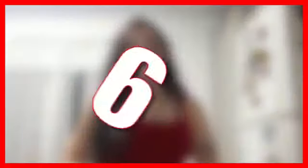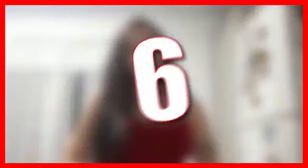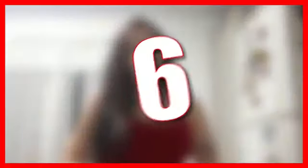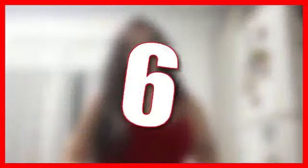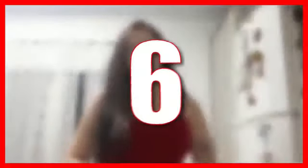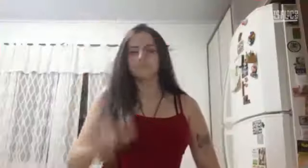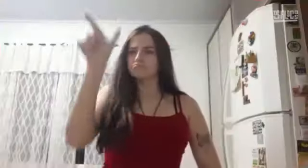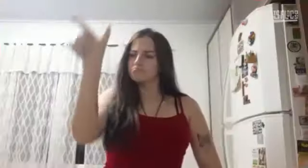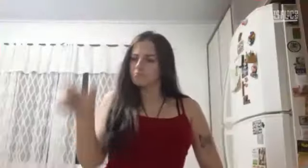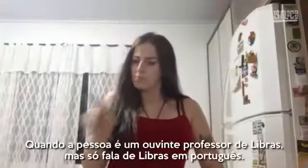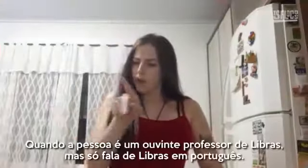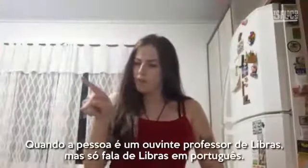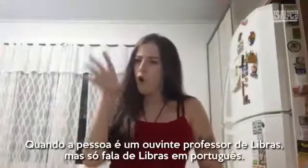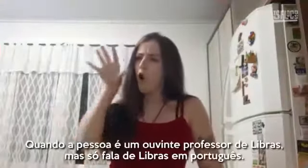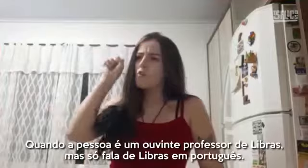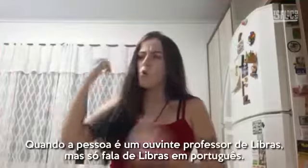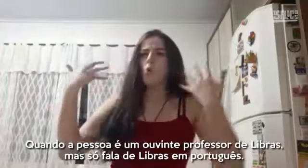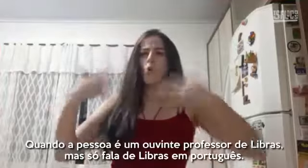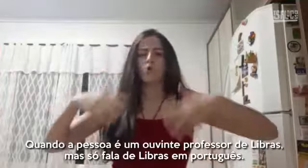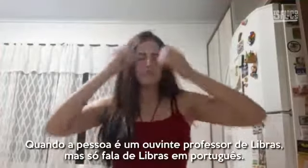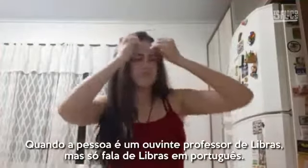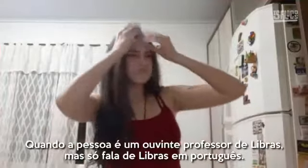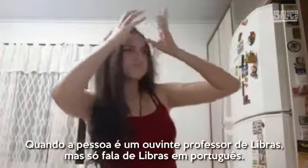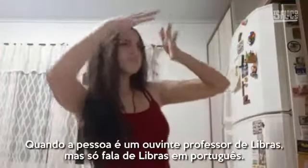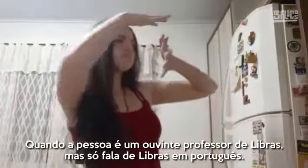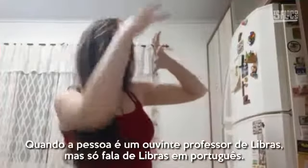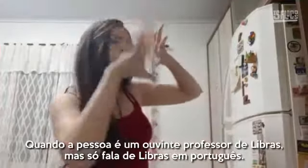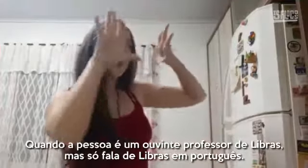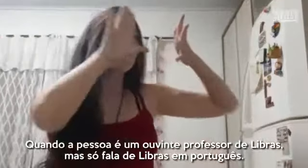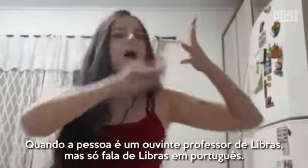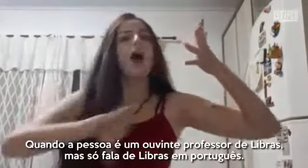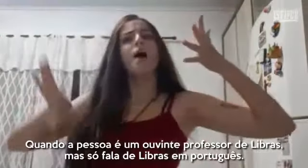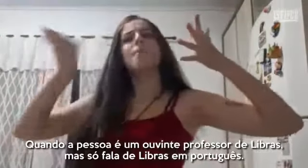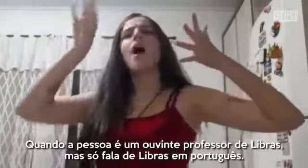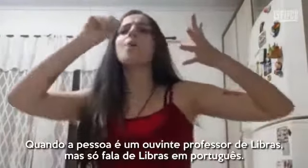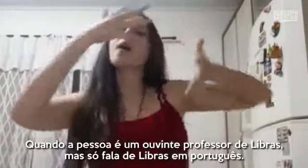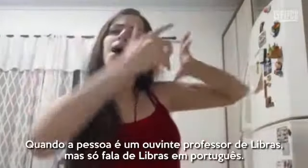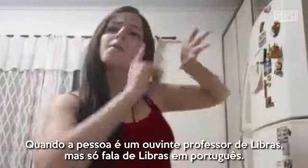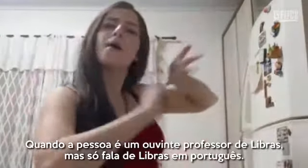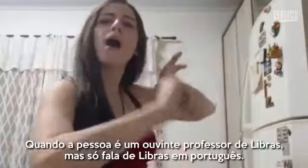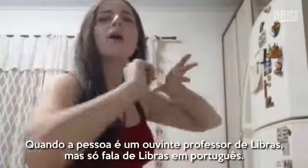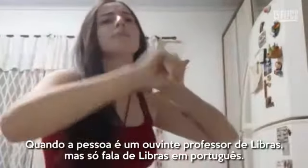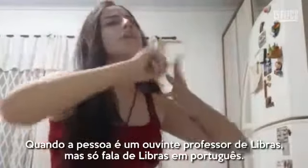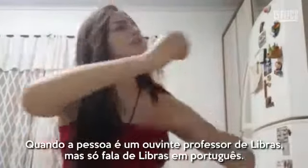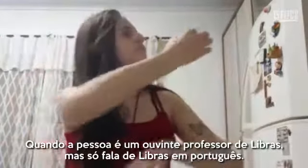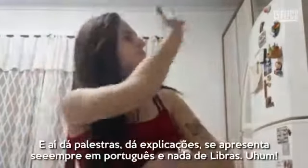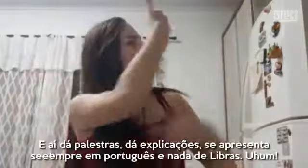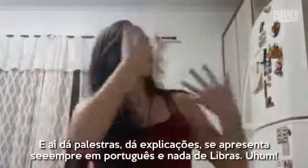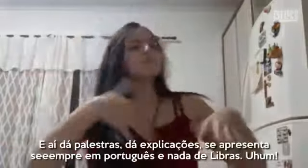Número 6. Quando a pessoa é um ouvinte professor de Libras, mas só fala de Libras em português. E